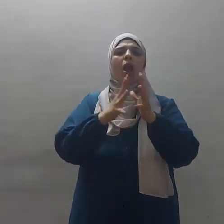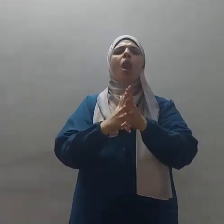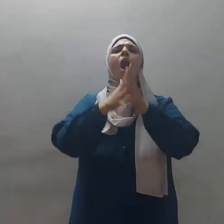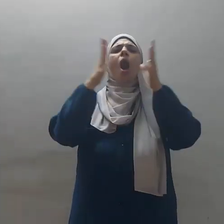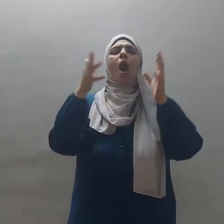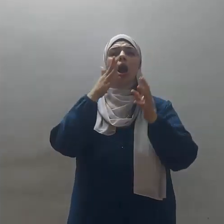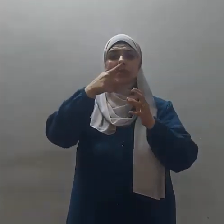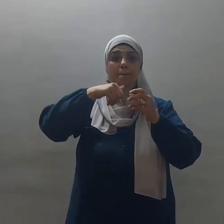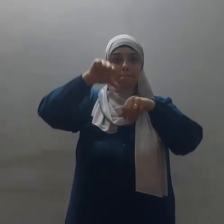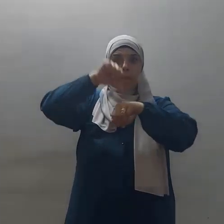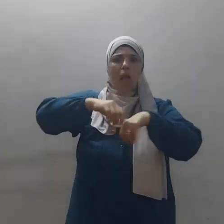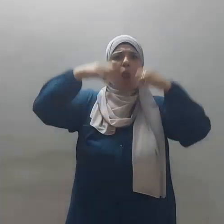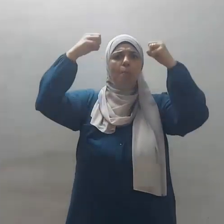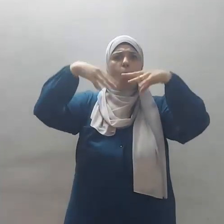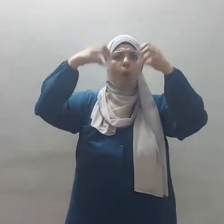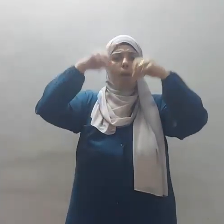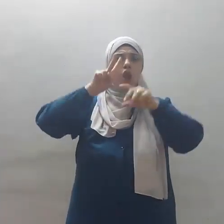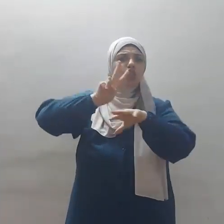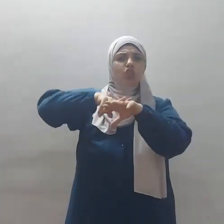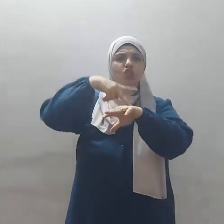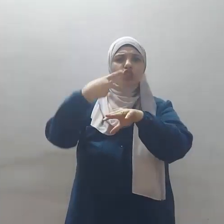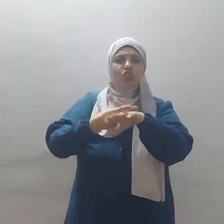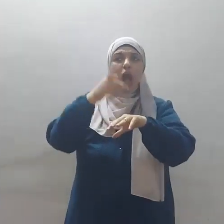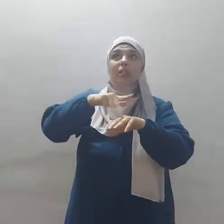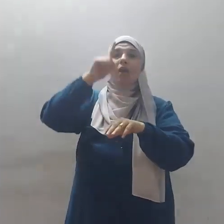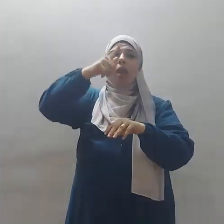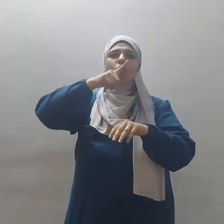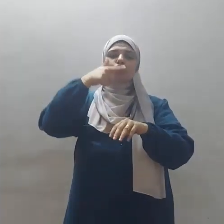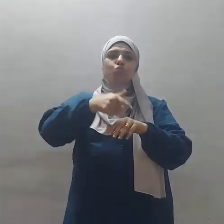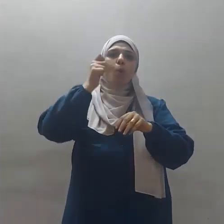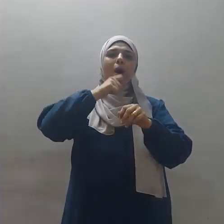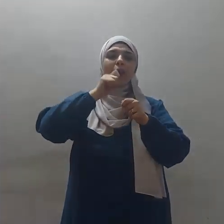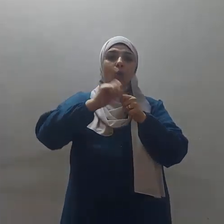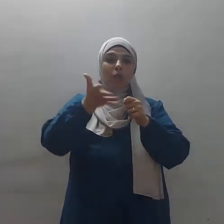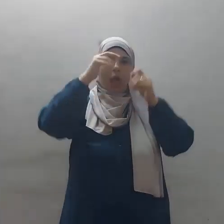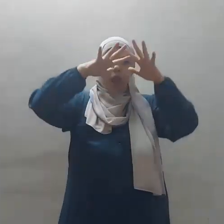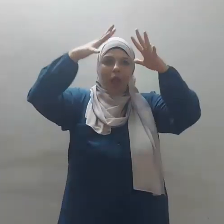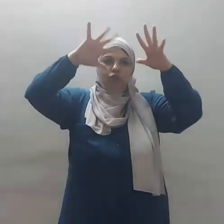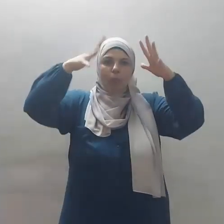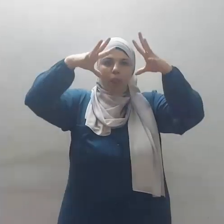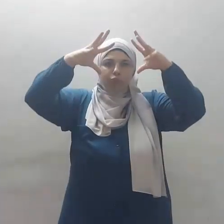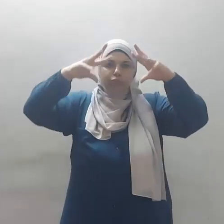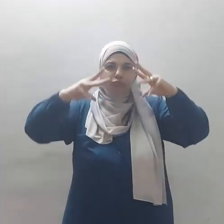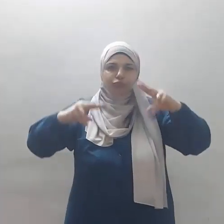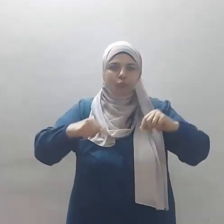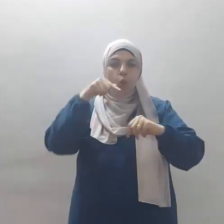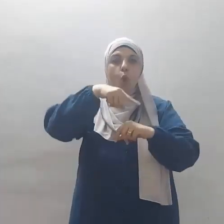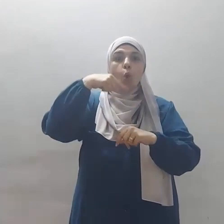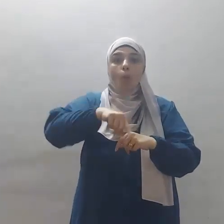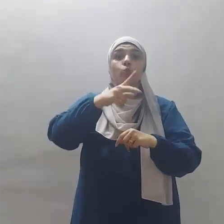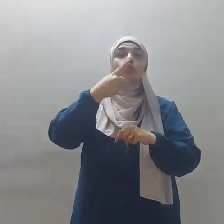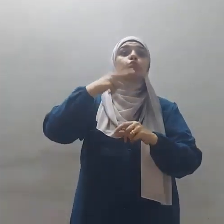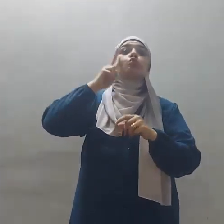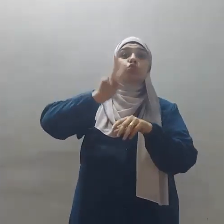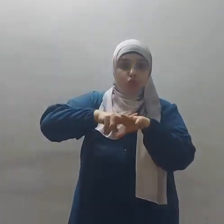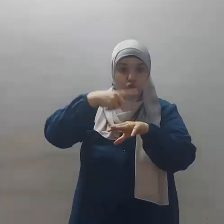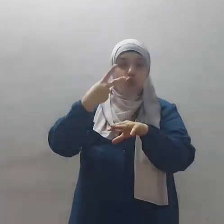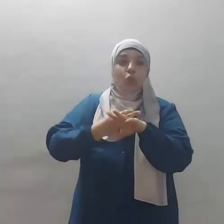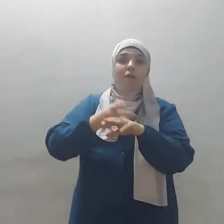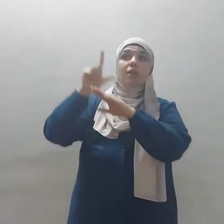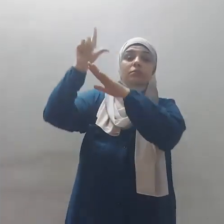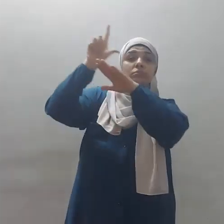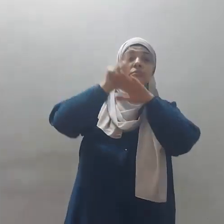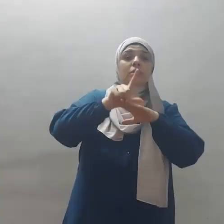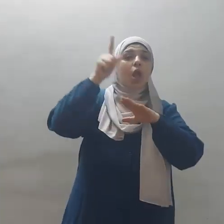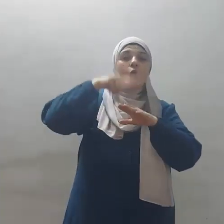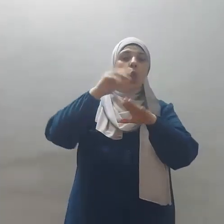المكان المبارك الذي شهد تجلي الحق سبحانه وتعالى كما شهد نزول الوحي الالهي